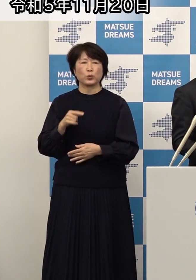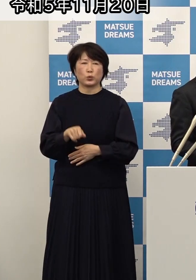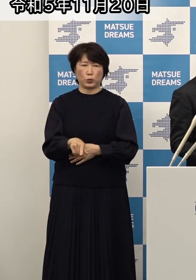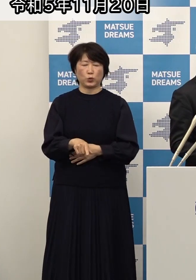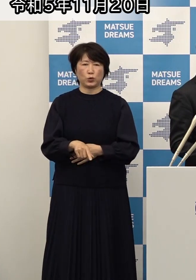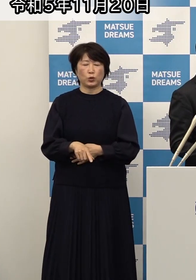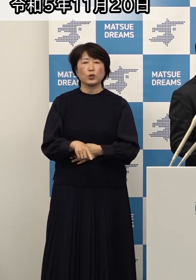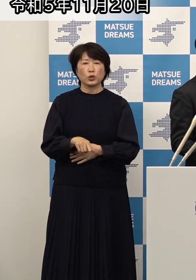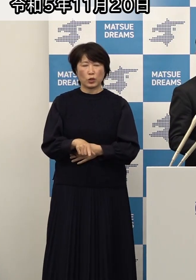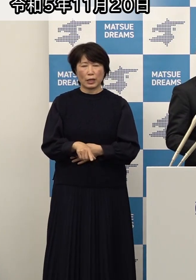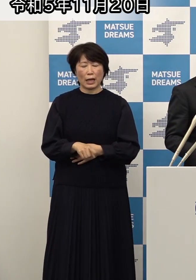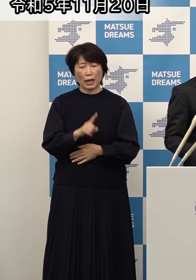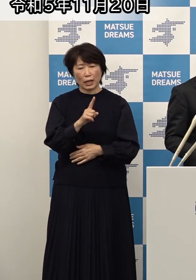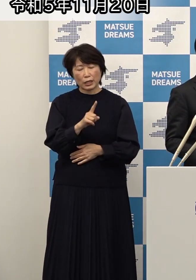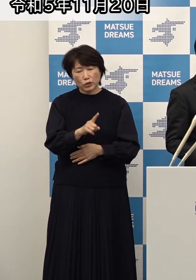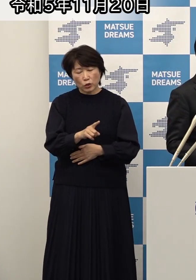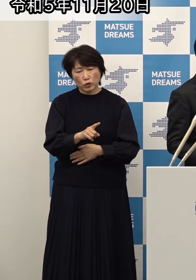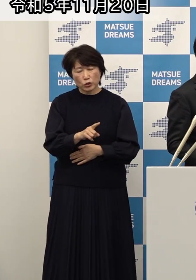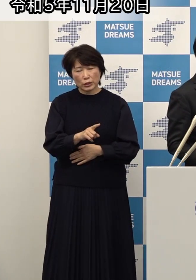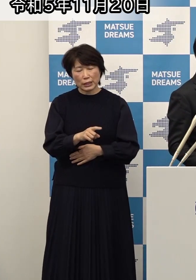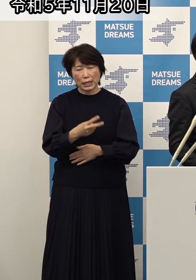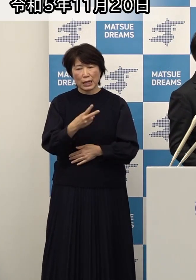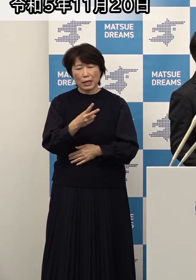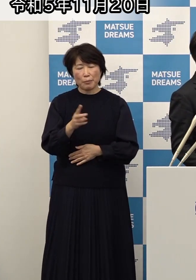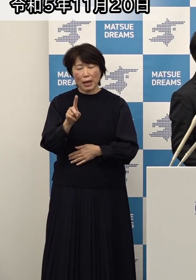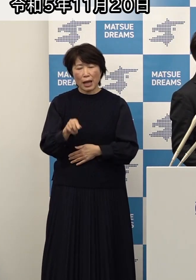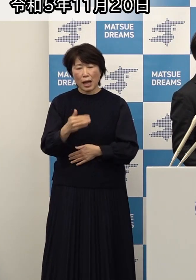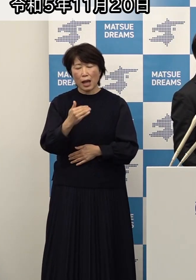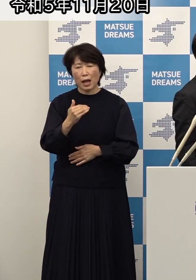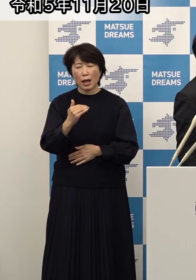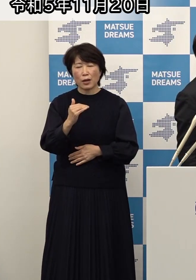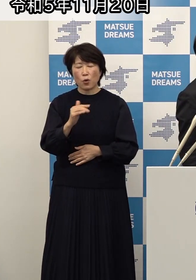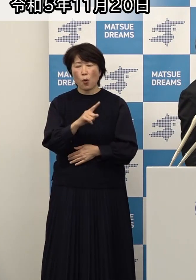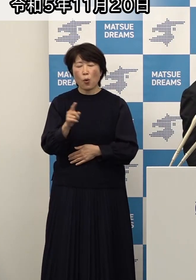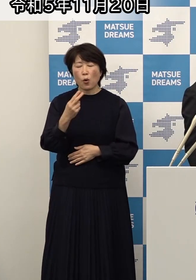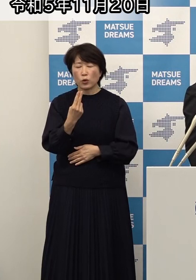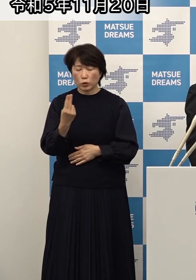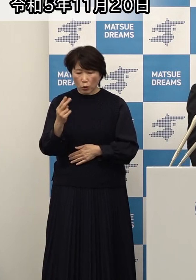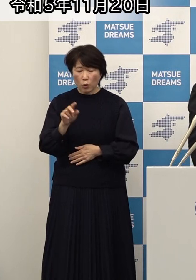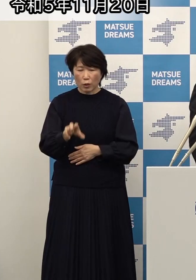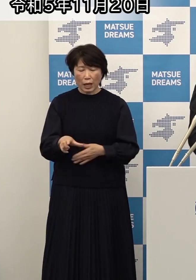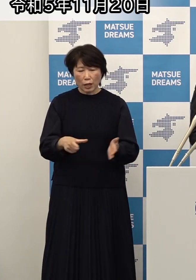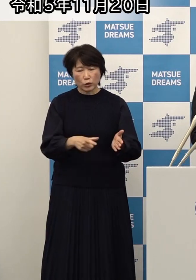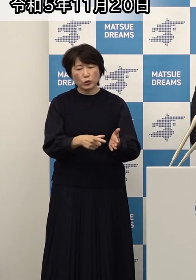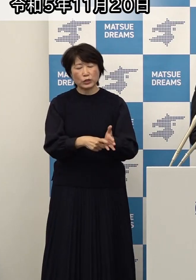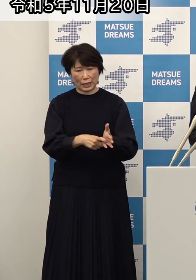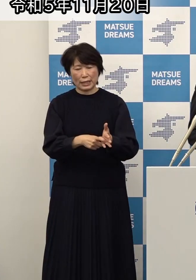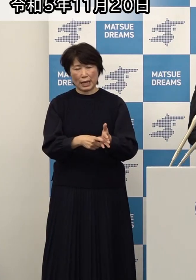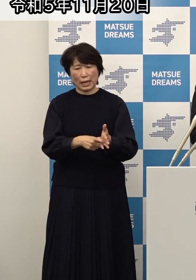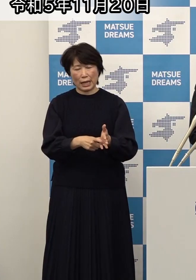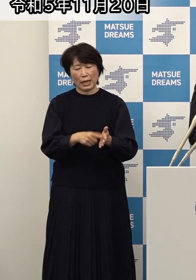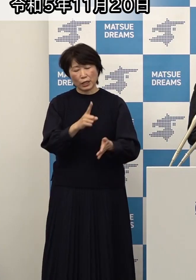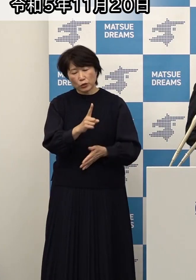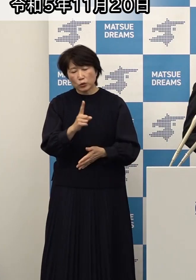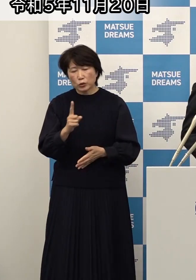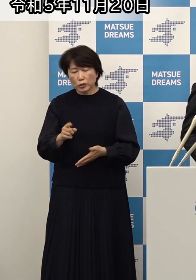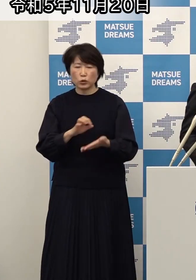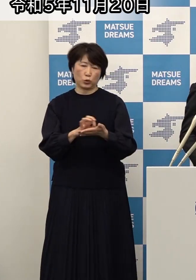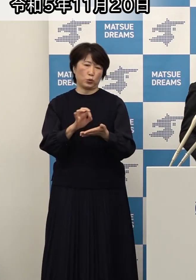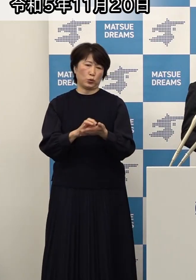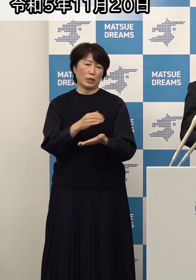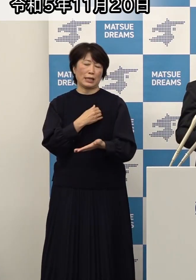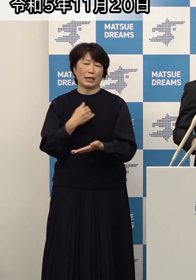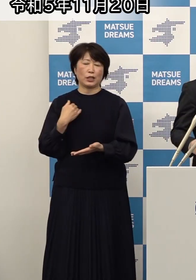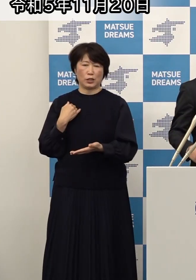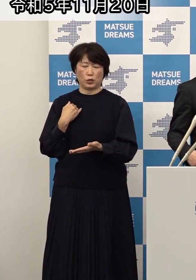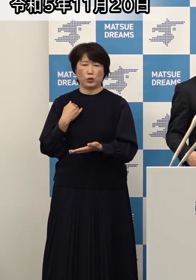るバーコードを つけたりですね、またそういった作業をして、ゴミ袋を売り始めました。でつまりはゴミ袋なんですけども、ま